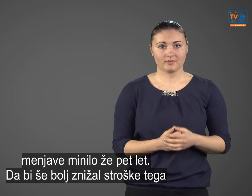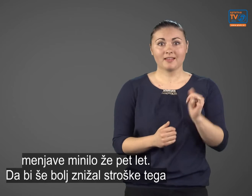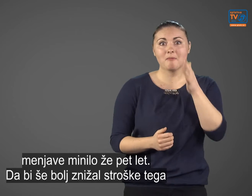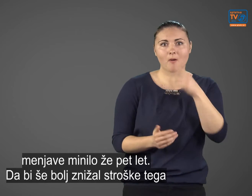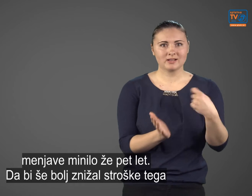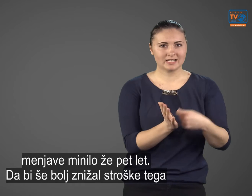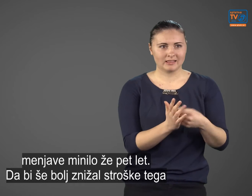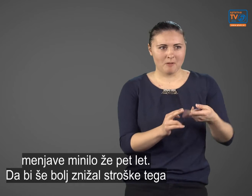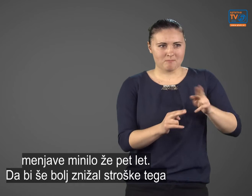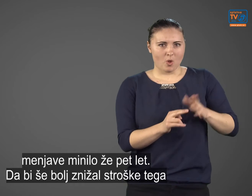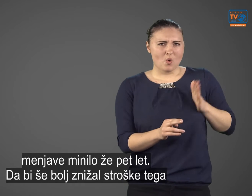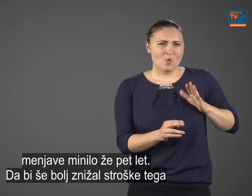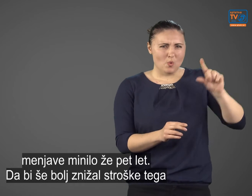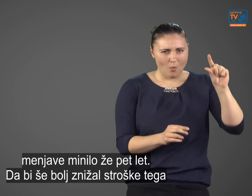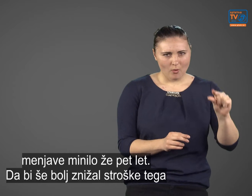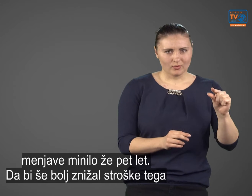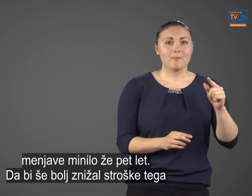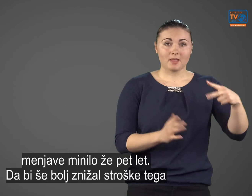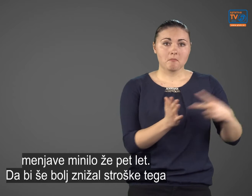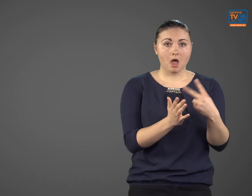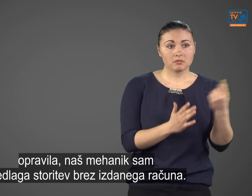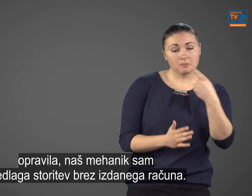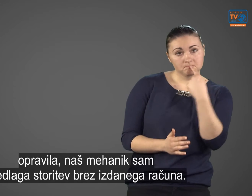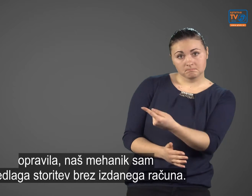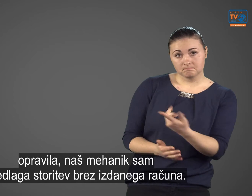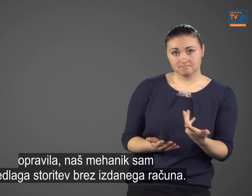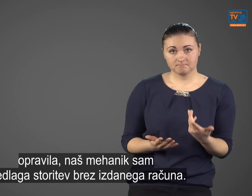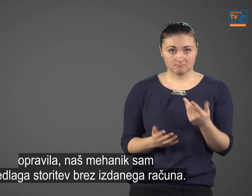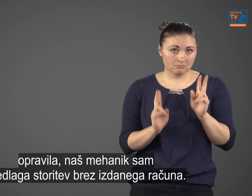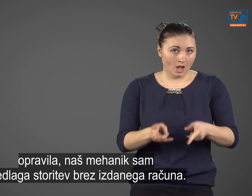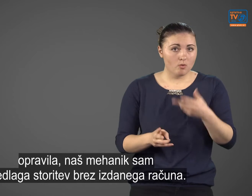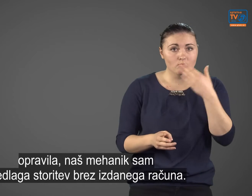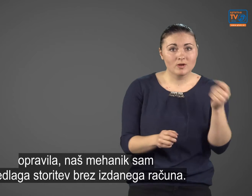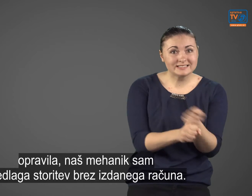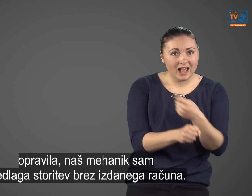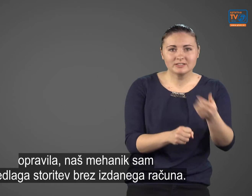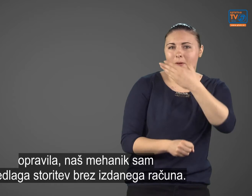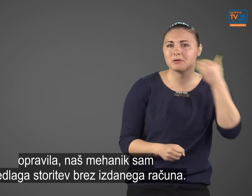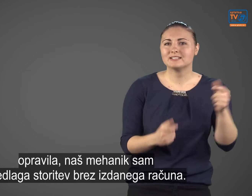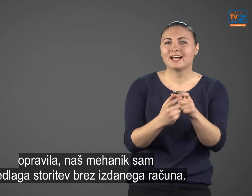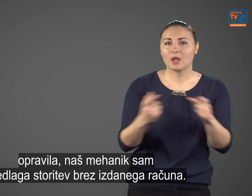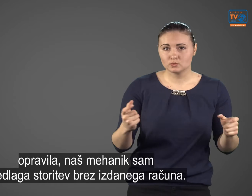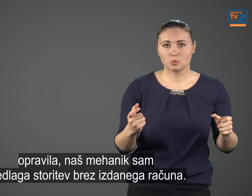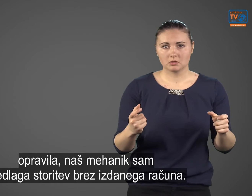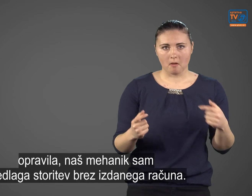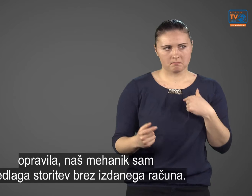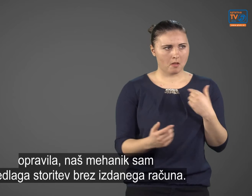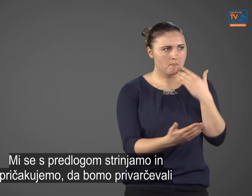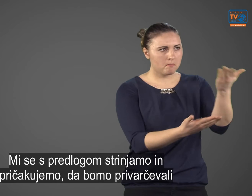Da bo cena še bolj ugodna, mehanik sam predlaga servis brez računa, mi pa se s predlogom strinjamo in